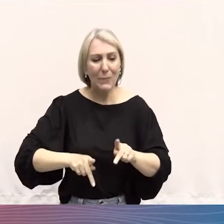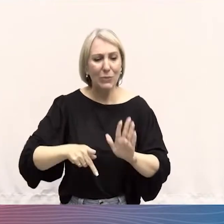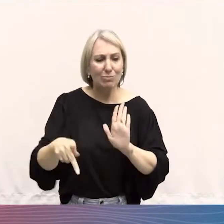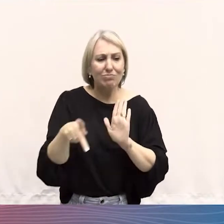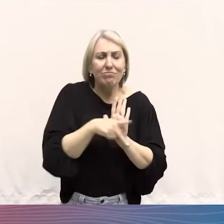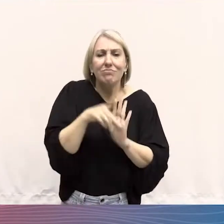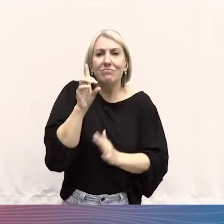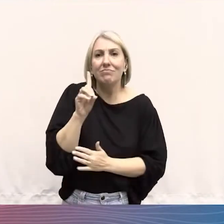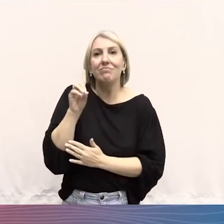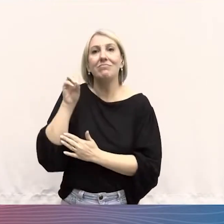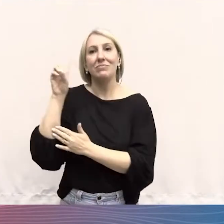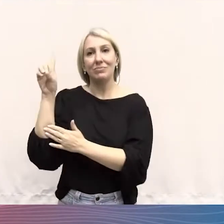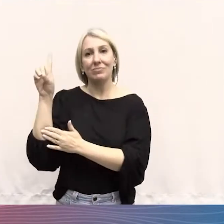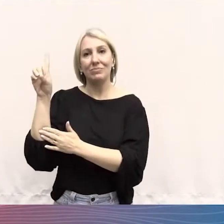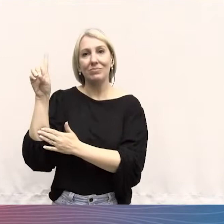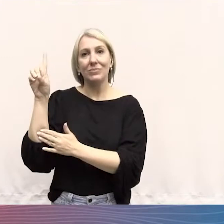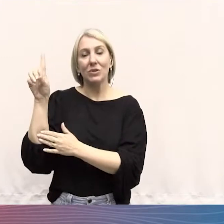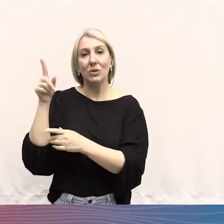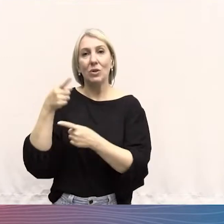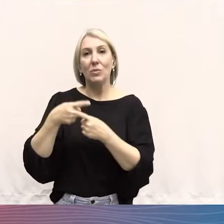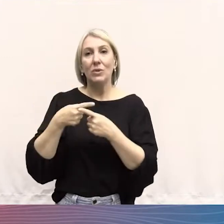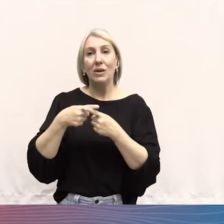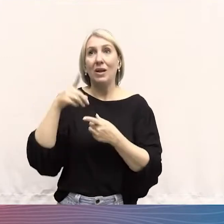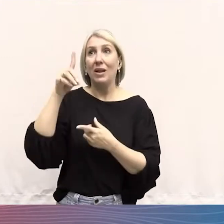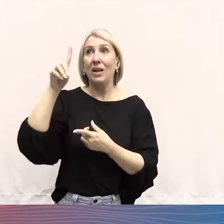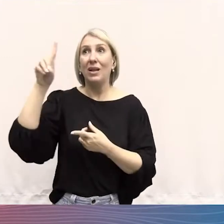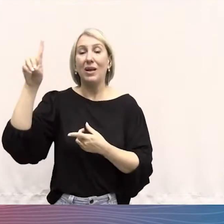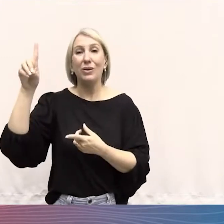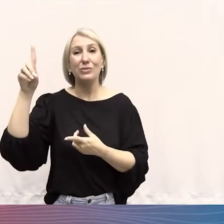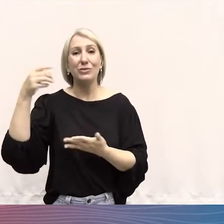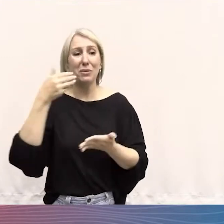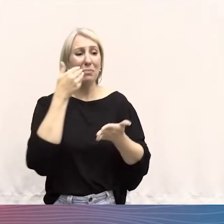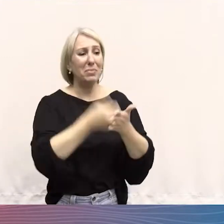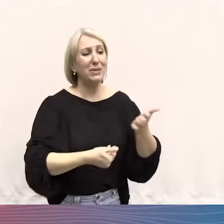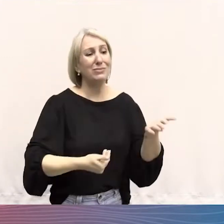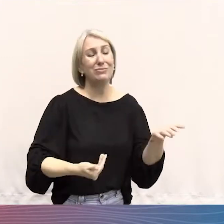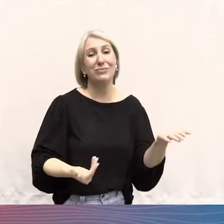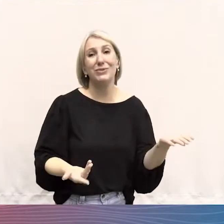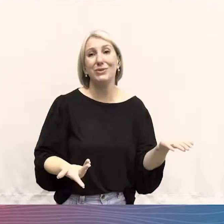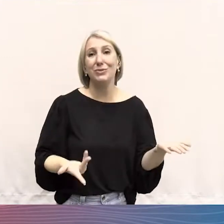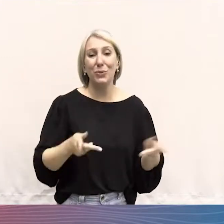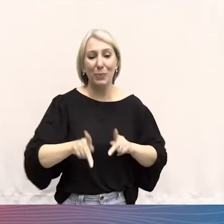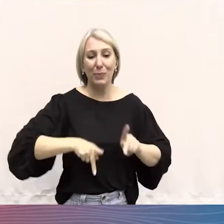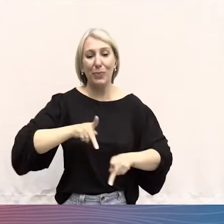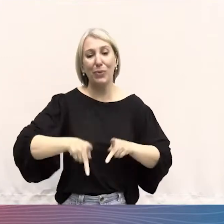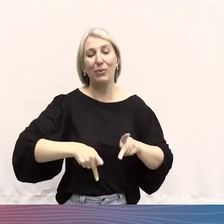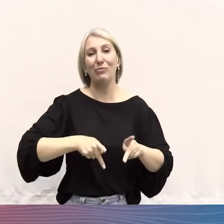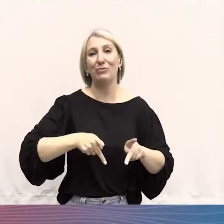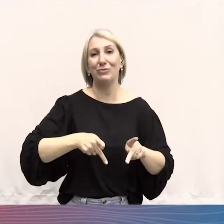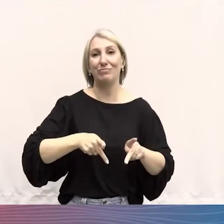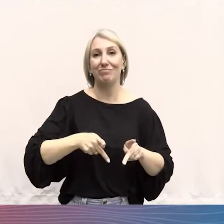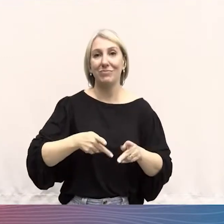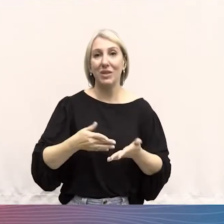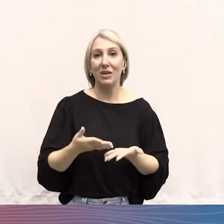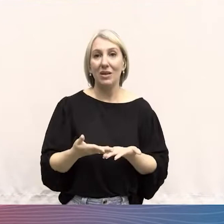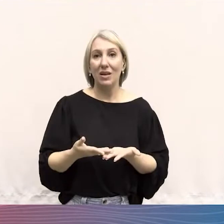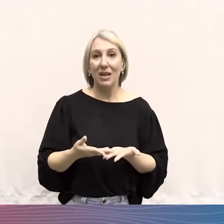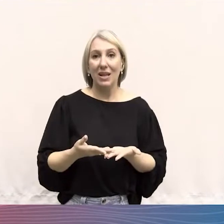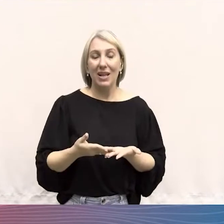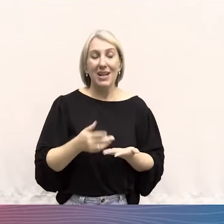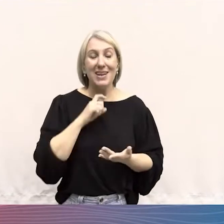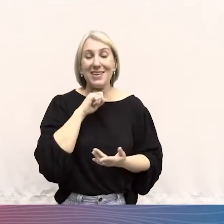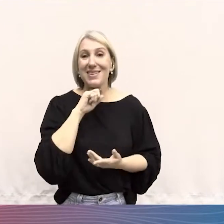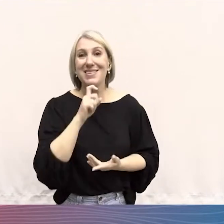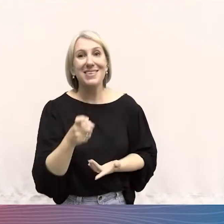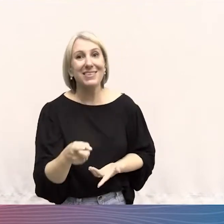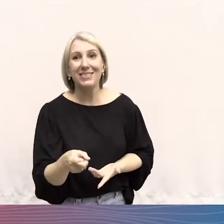Senhor Jesus, porque Deus perdeu, não tinha nenhuma nação na terra que buscasse a Deus. Veja